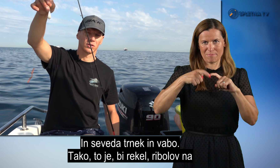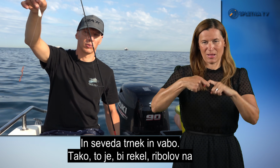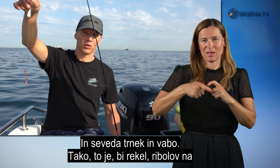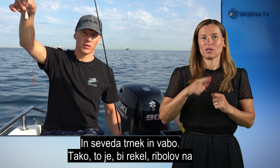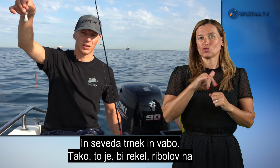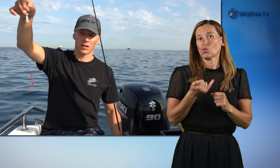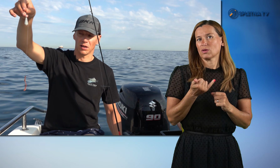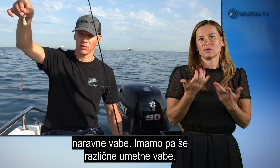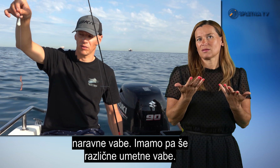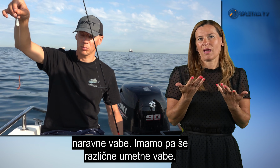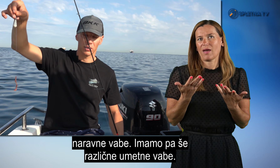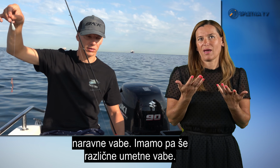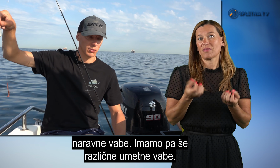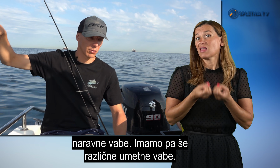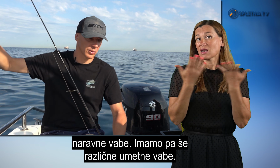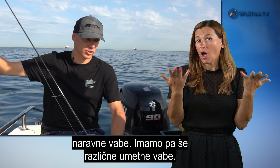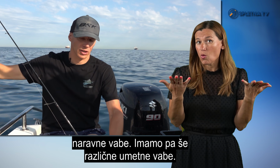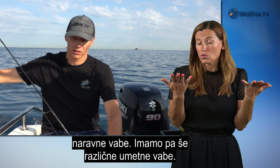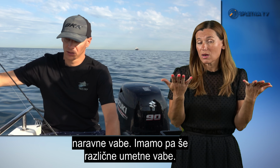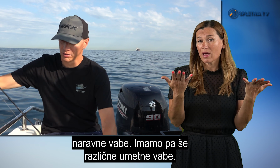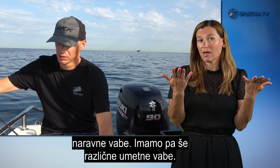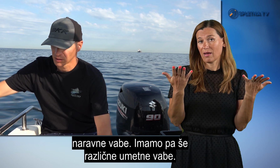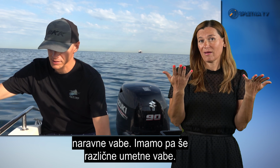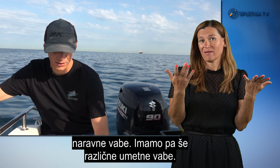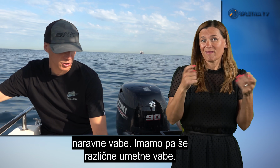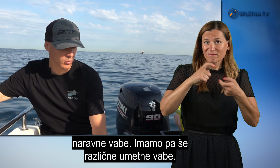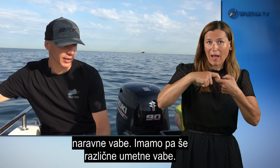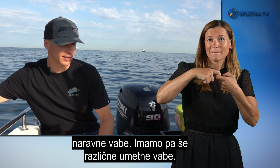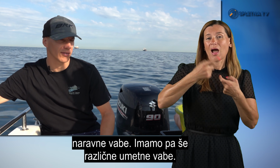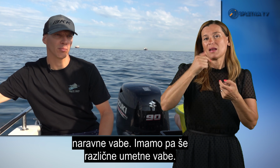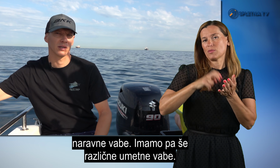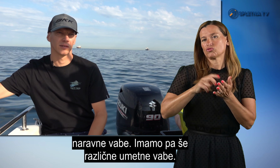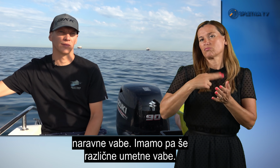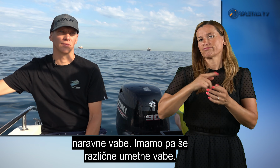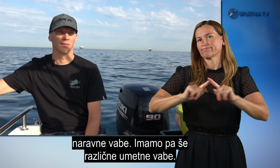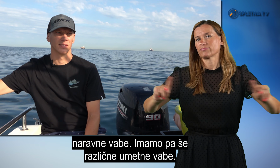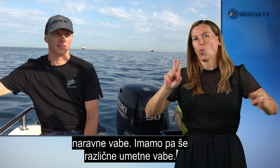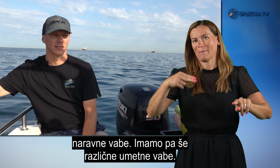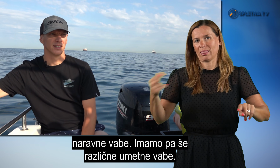rekel, ribolov na naravne vabe. Imamo pa še različne umetne vabe.